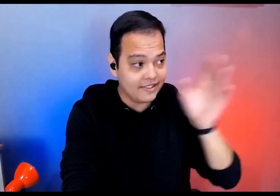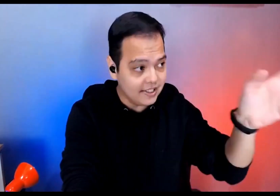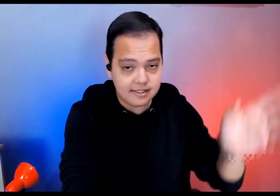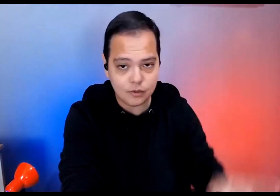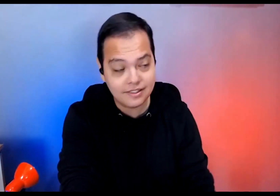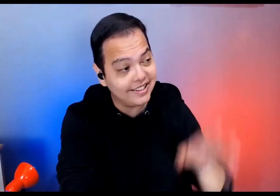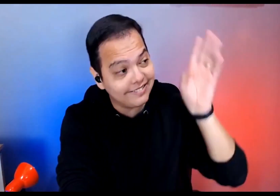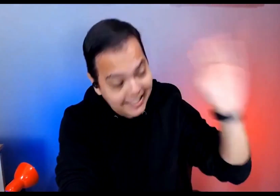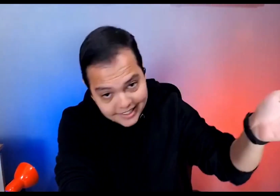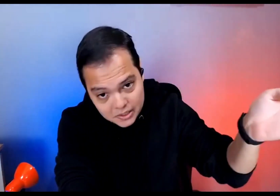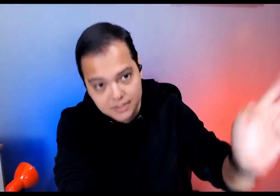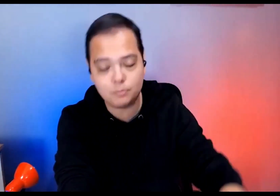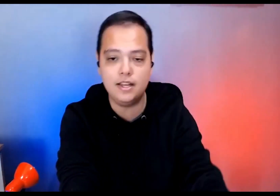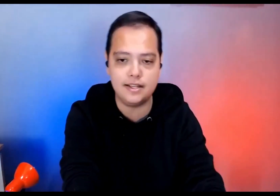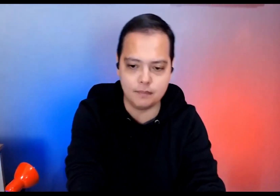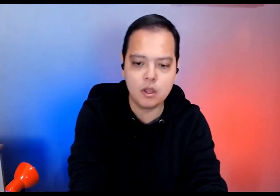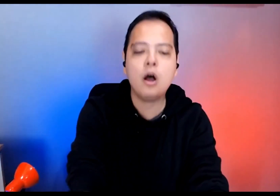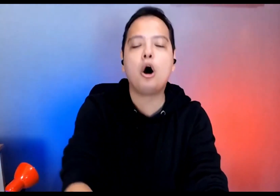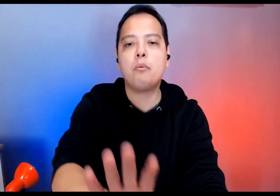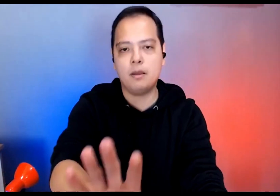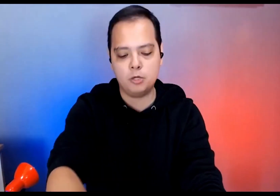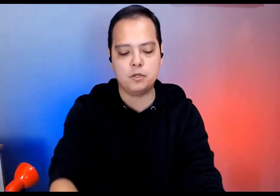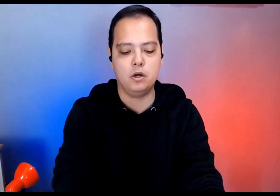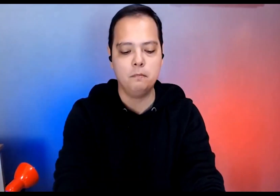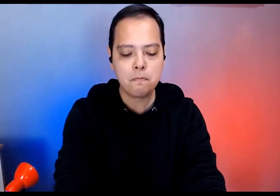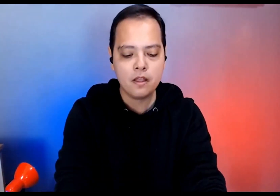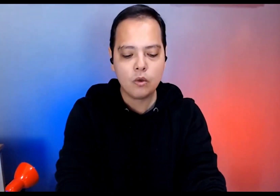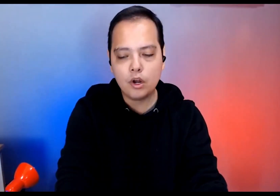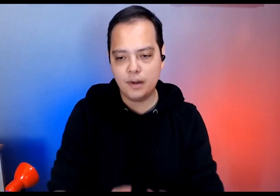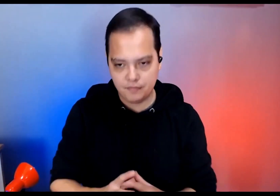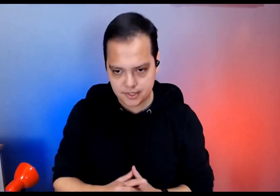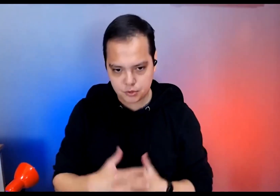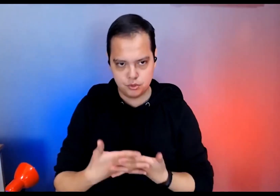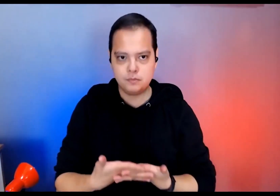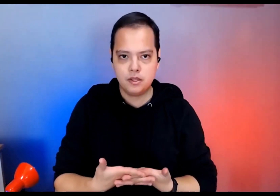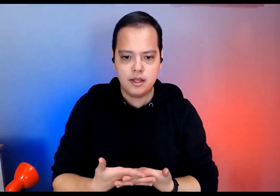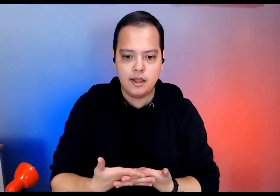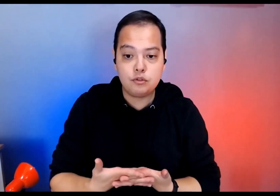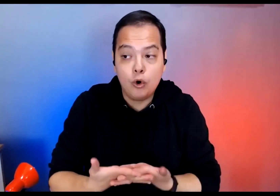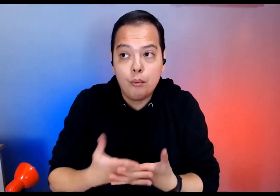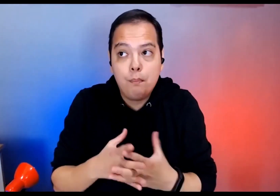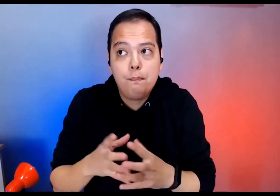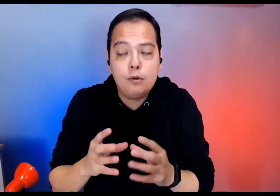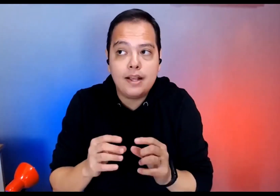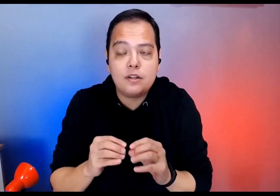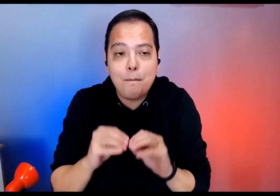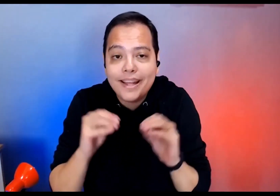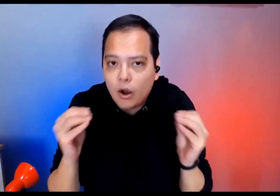35 anos, ele tem 35 anos de experiência. Obviamente, pessoal, quando eu falo para vocês surdo, eu estou, por uma questão